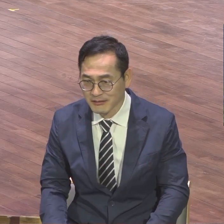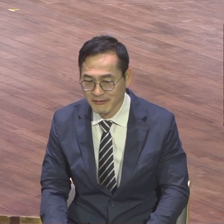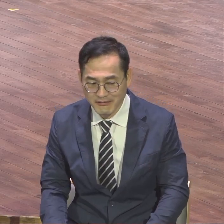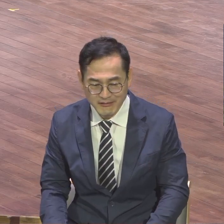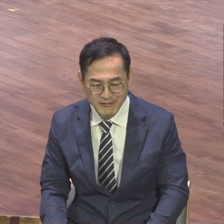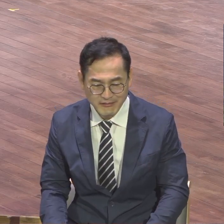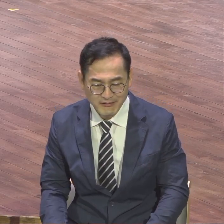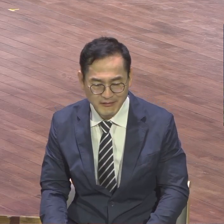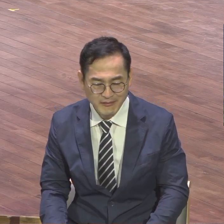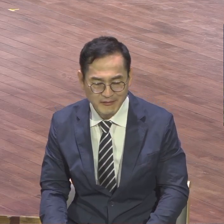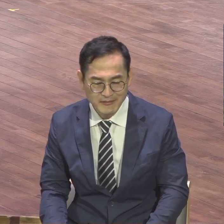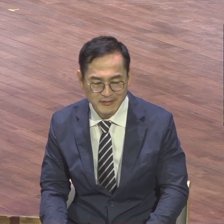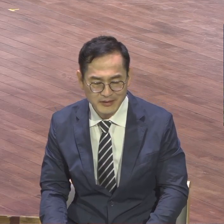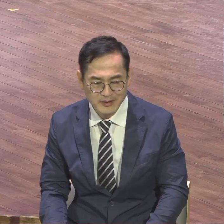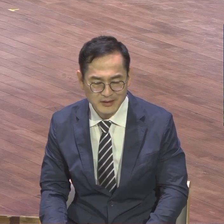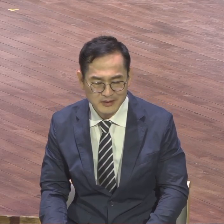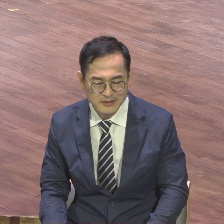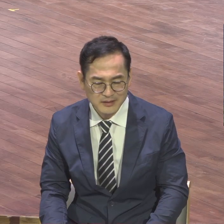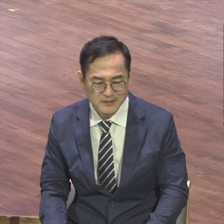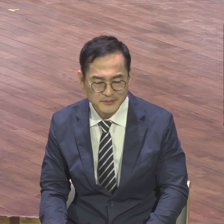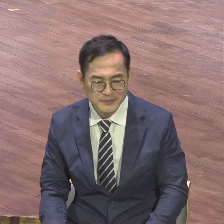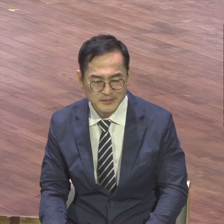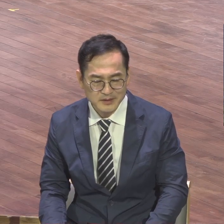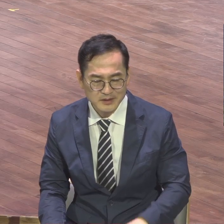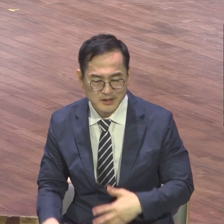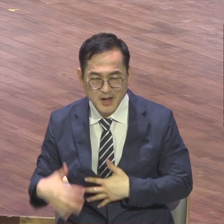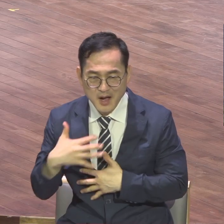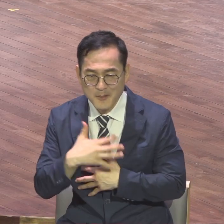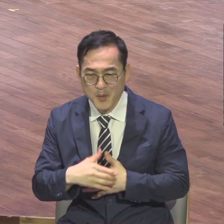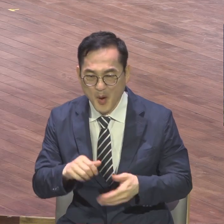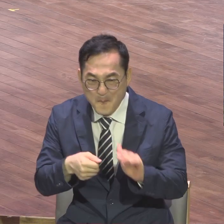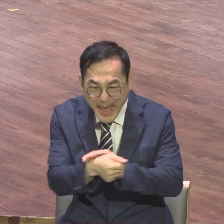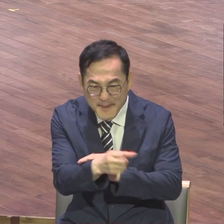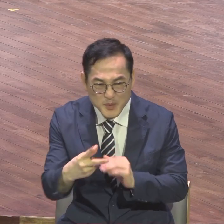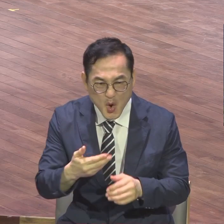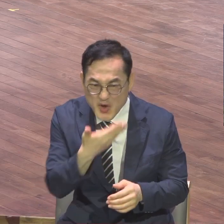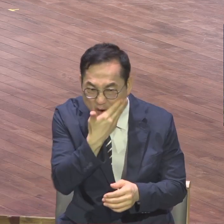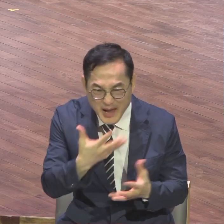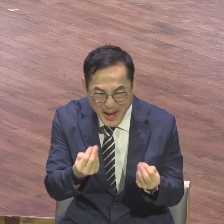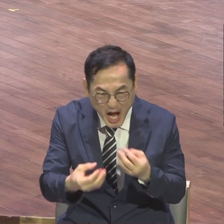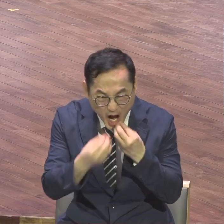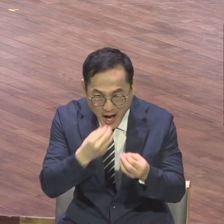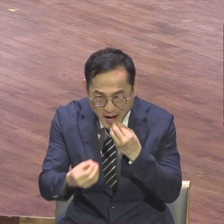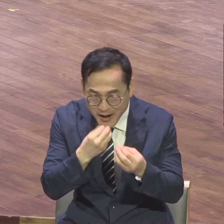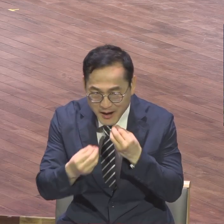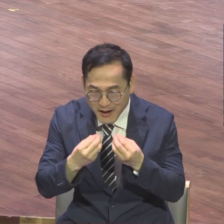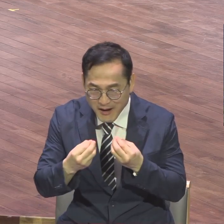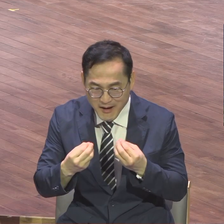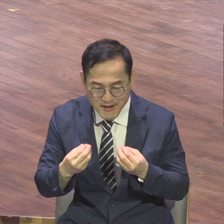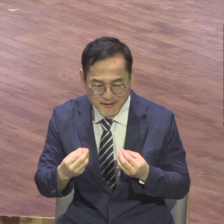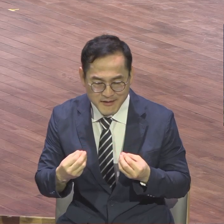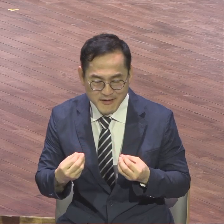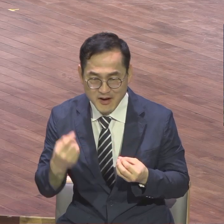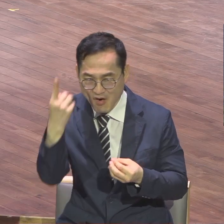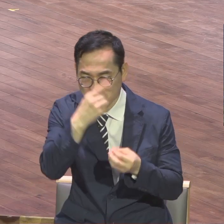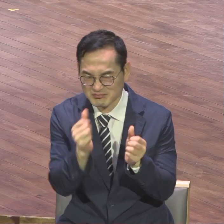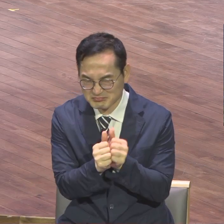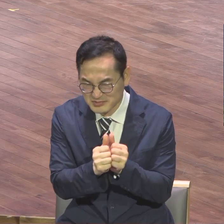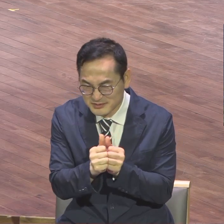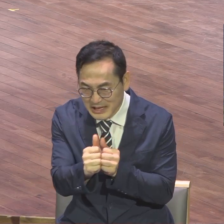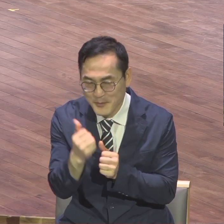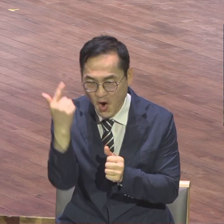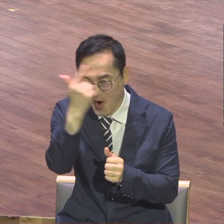그래서 그 당시 여름이고 겨울이고 막 몸에 이가 벌벌했대. 워낙 막 주스 먹고 살아남으려고. 잘생기고 막